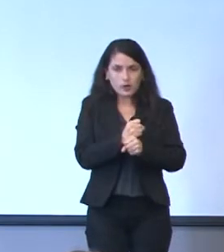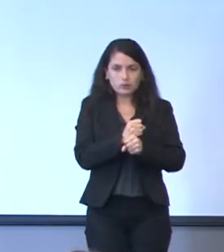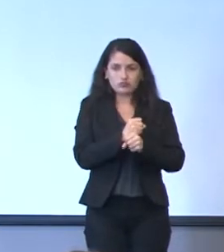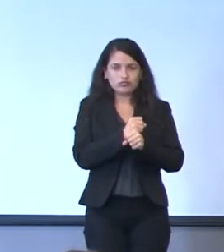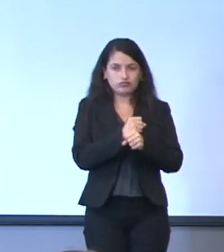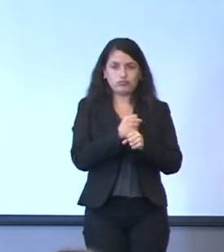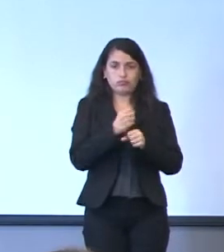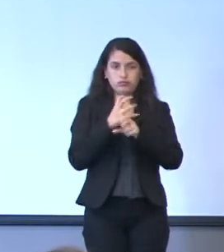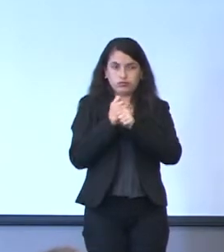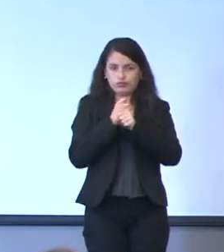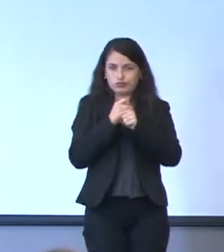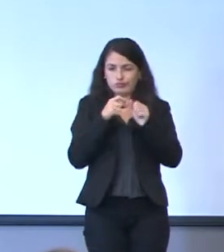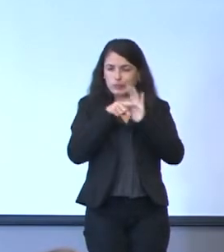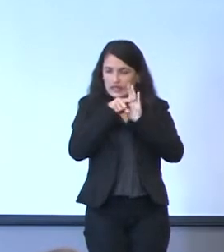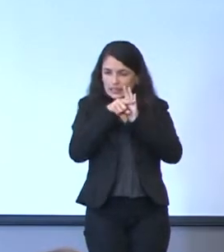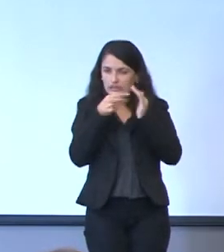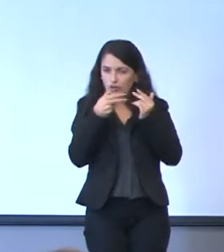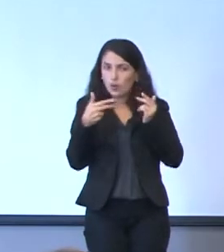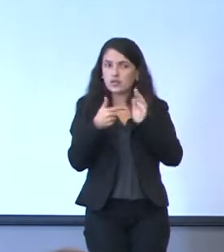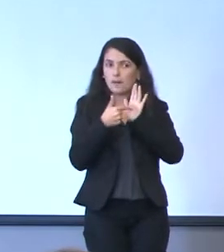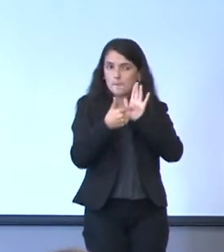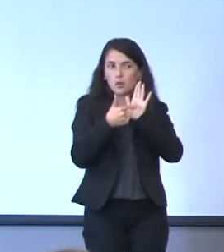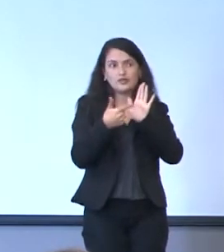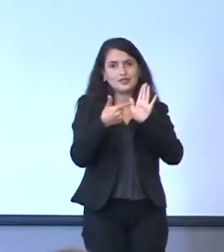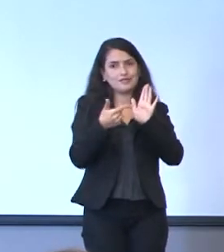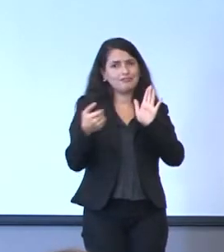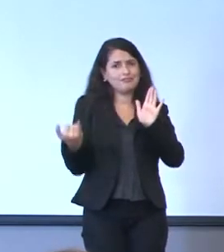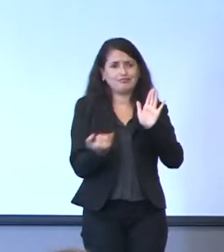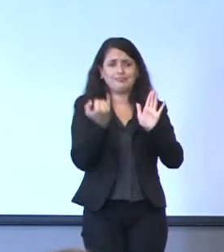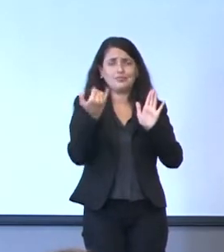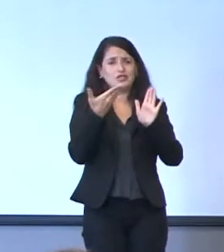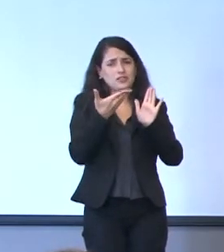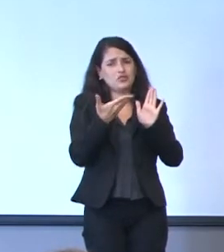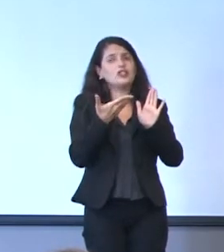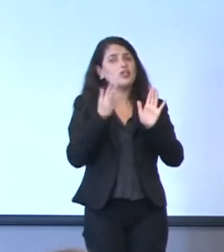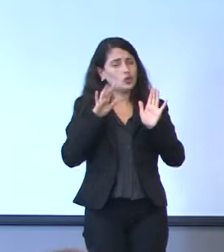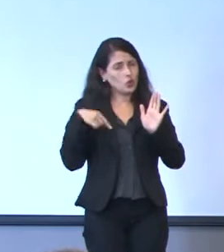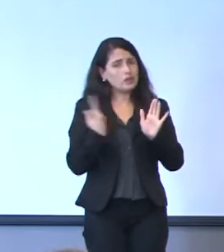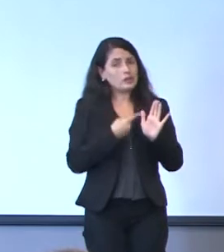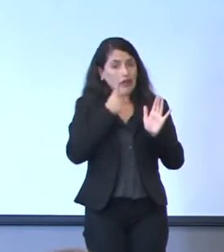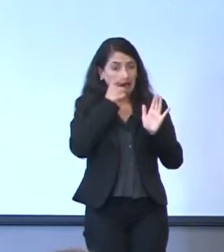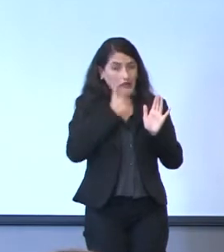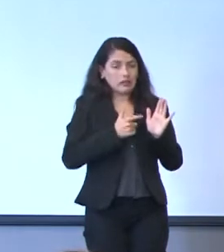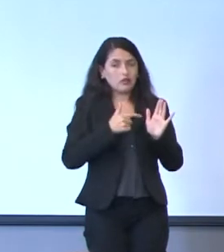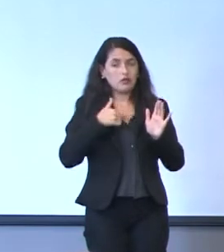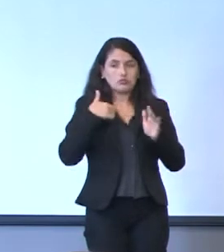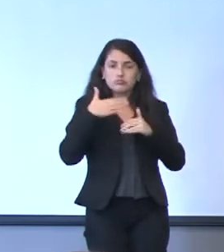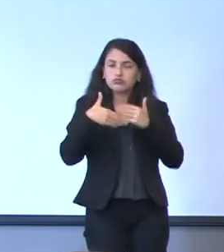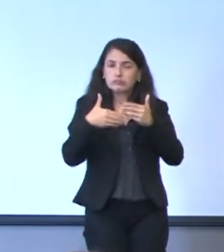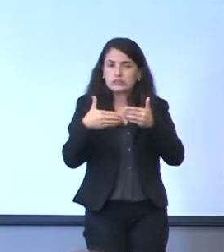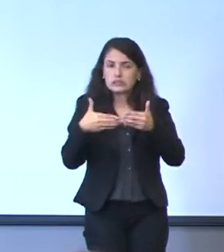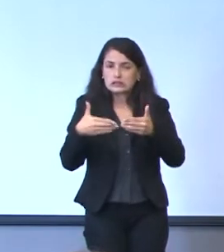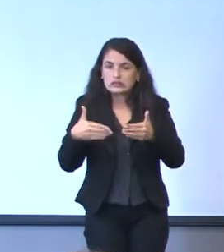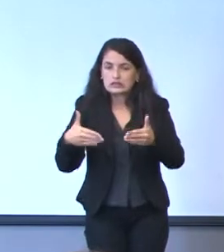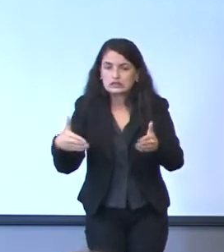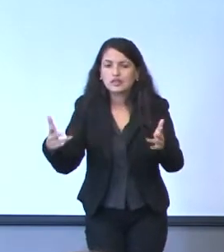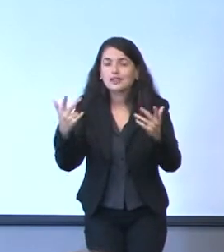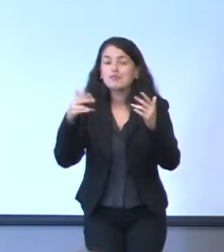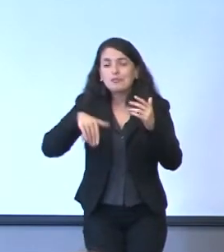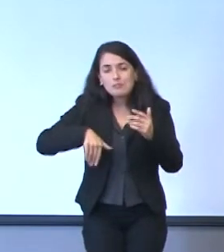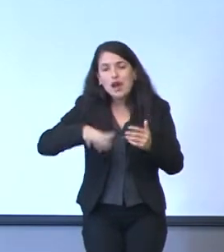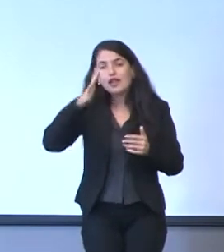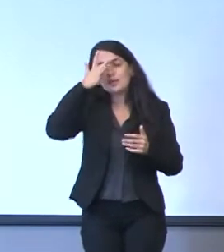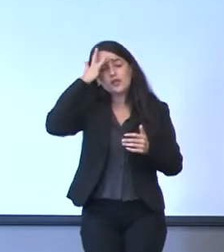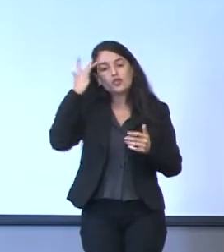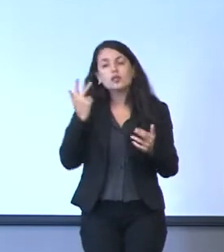gente vai precisar percorrer para conseguir ter mais pessoas como a Mônica, que vão